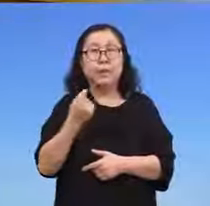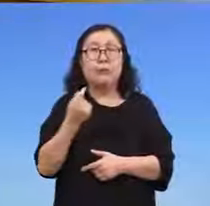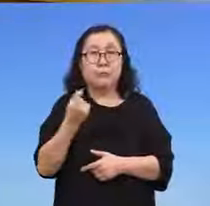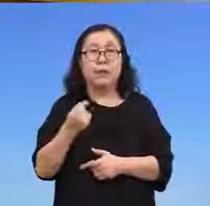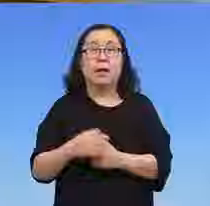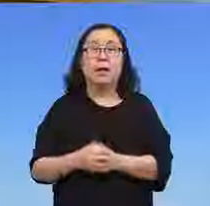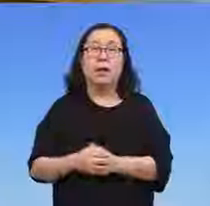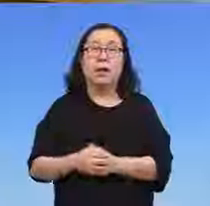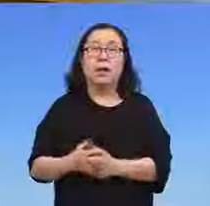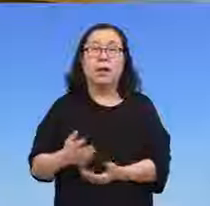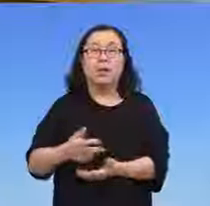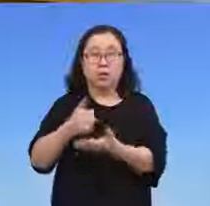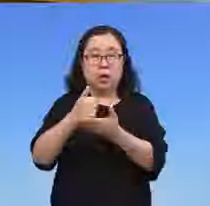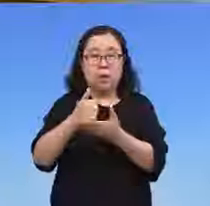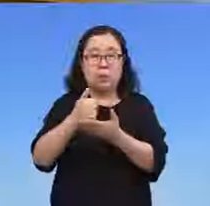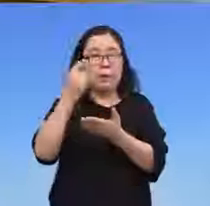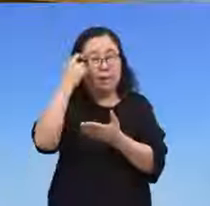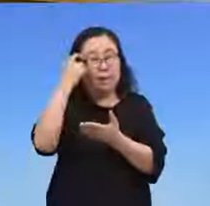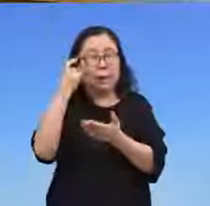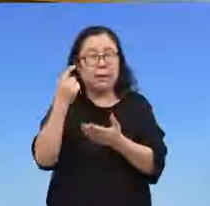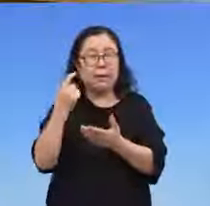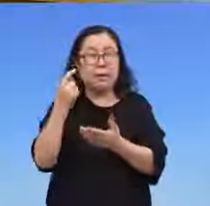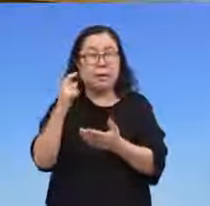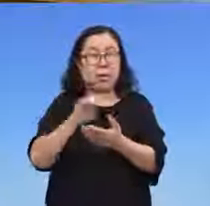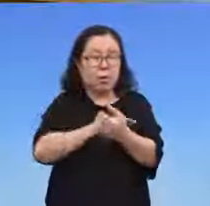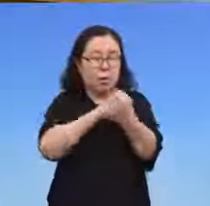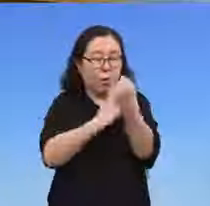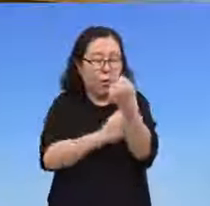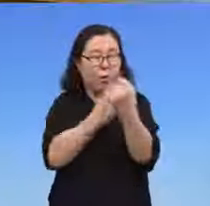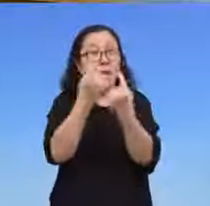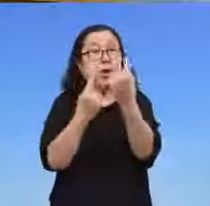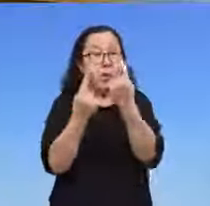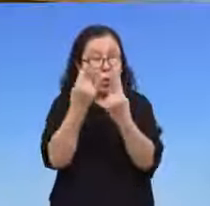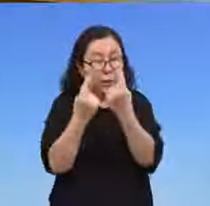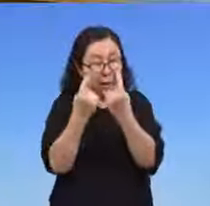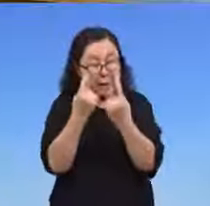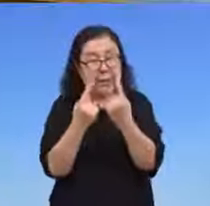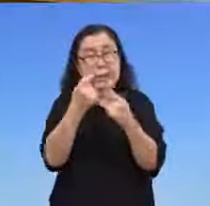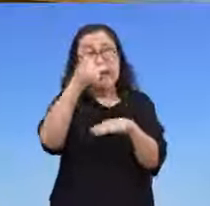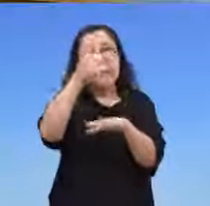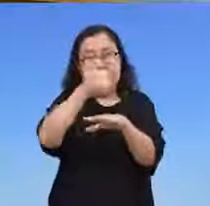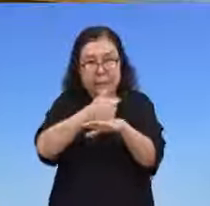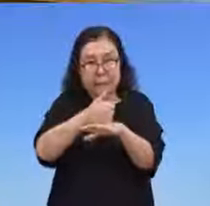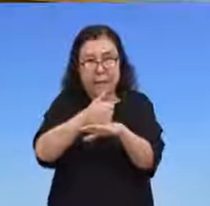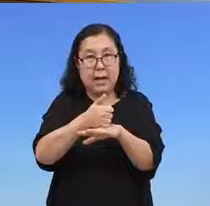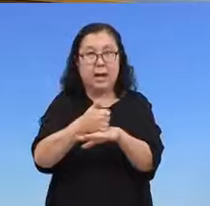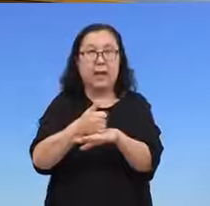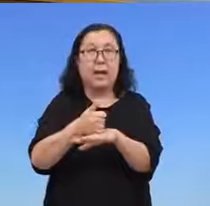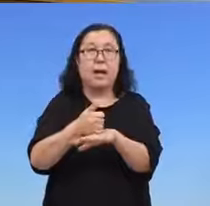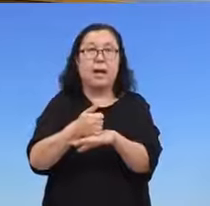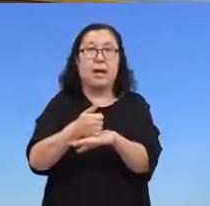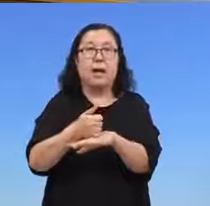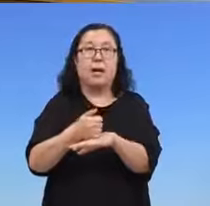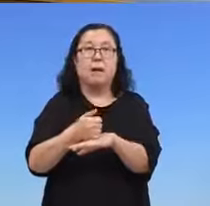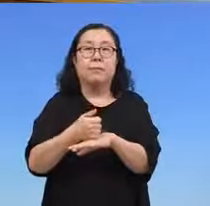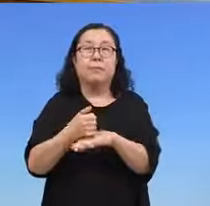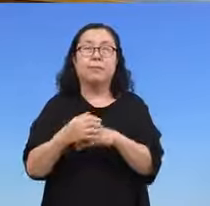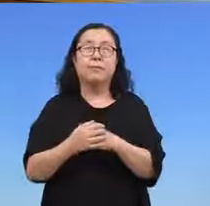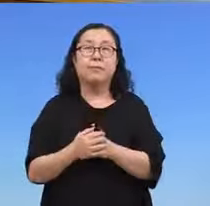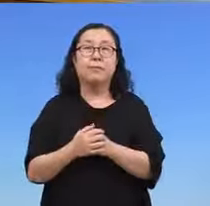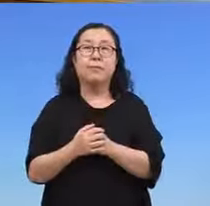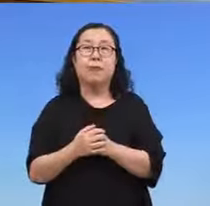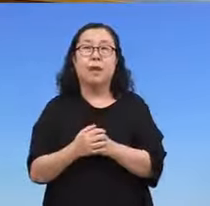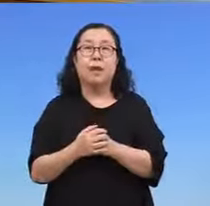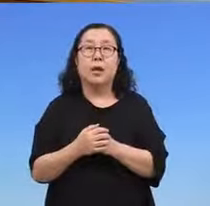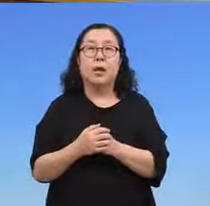주님의 포인트는요, 너희가 권능을 받고 여기 있지 않습니다. 주님의 포인트는 맨 마지막에 나오는 이 한마디예요. 오직 성령이